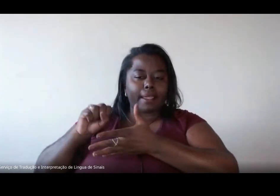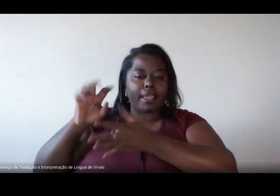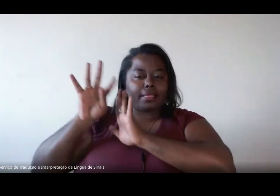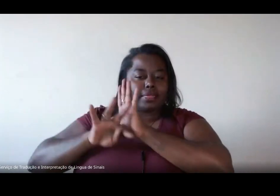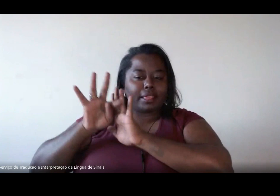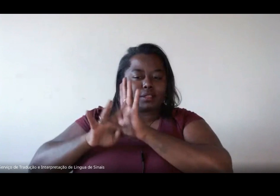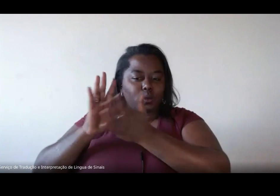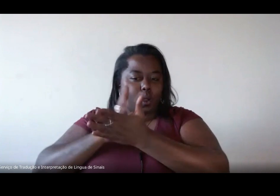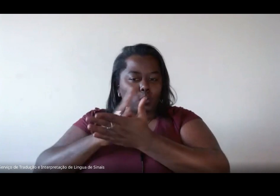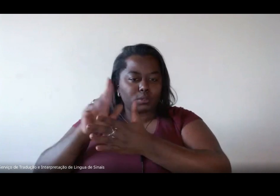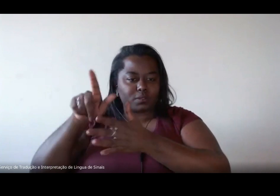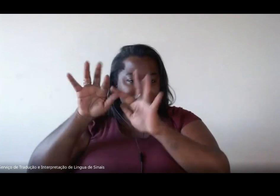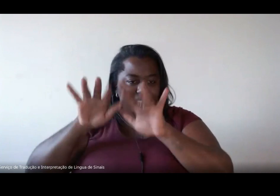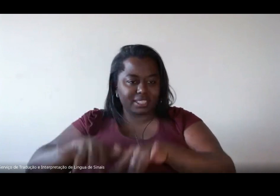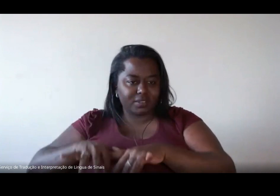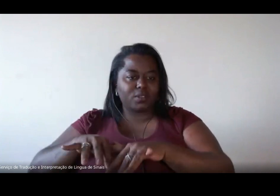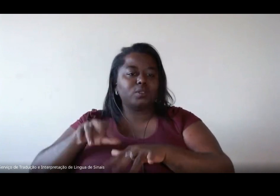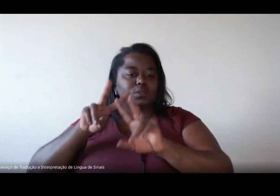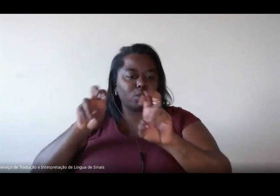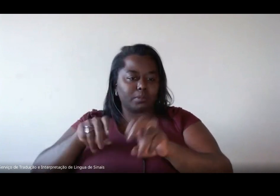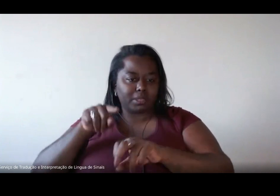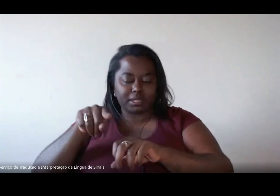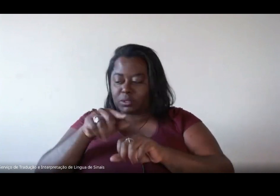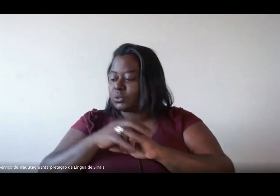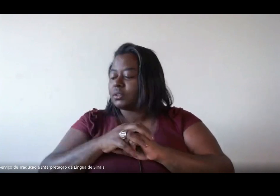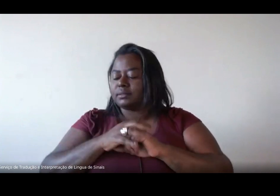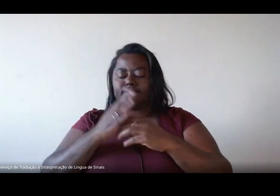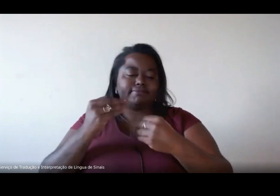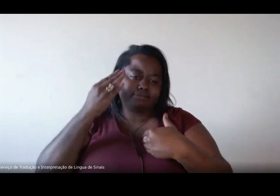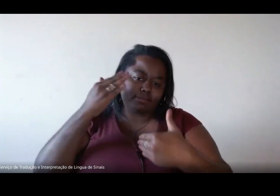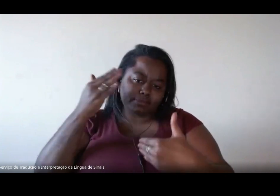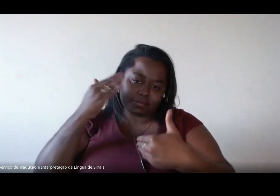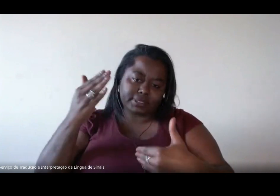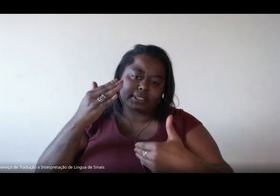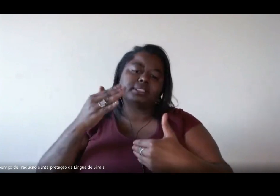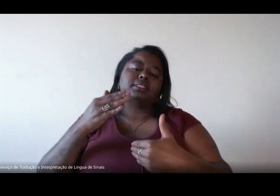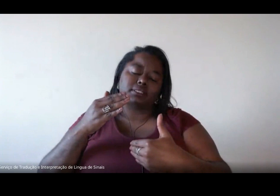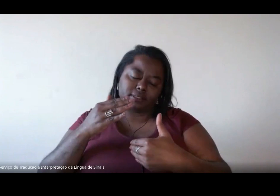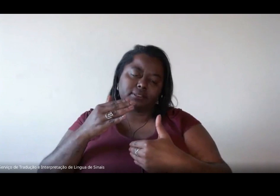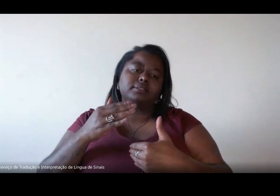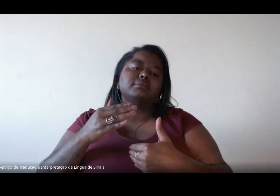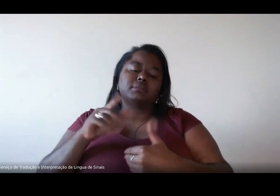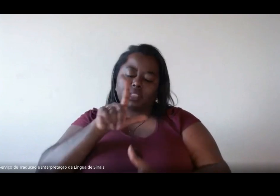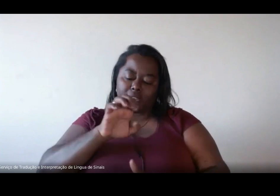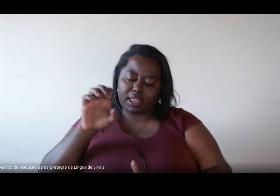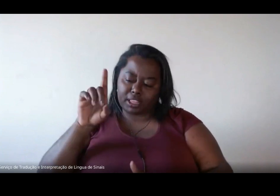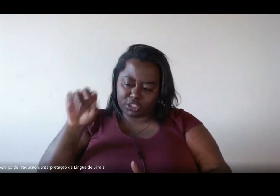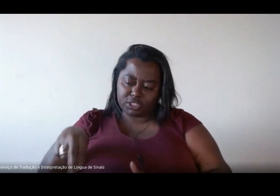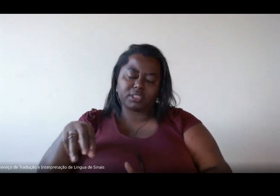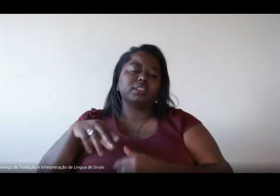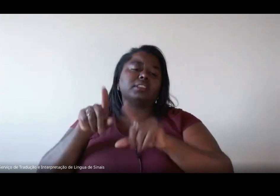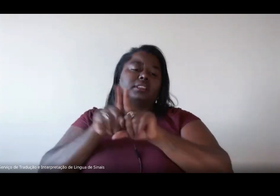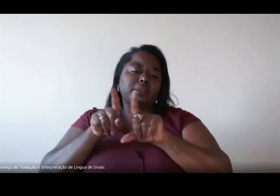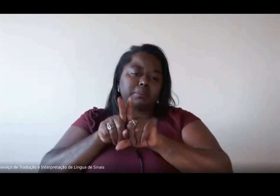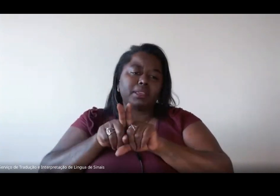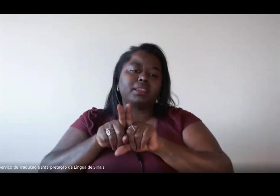aqui nas abas alguns textos que você escreveu sobre isso, que a senhora escreveu sobre isso. Então, muito obrigada mesmo, agradeço em nome de todo o